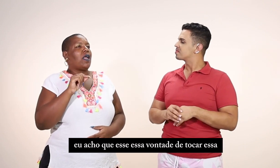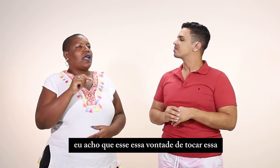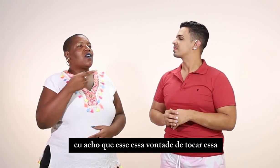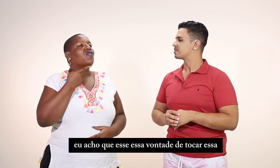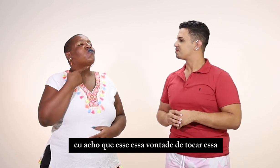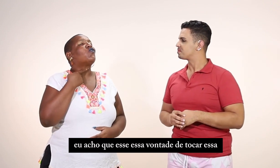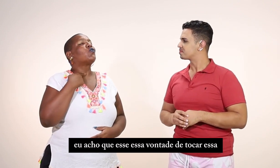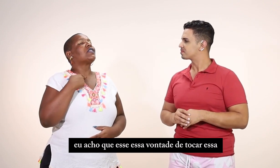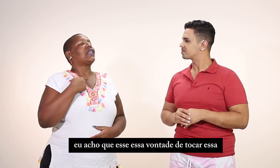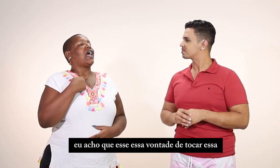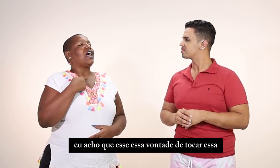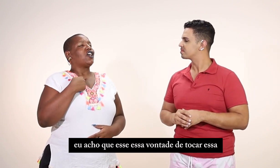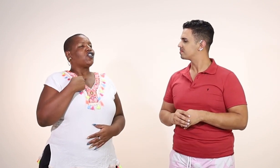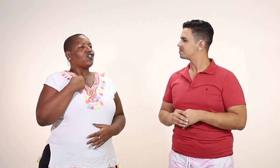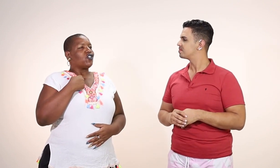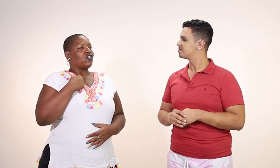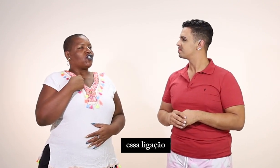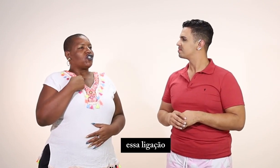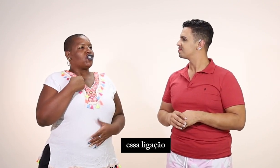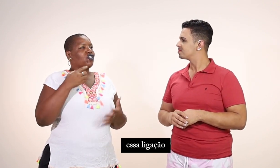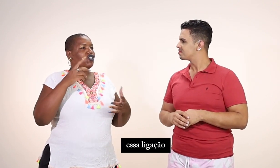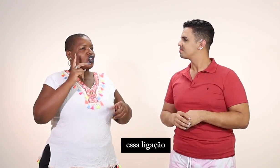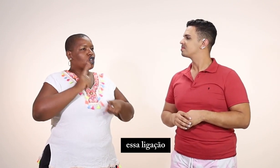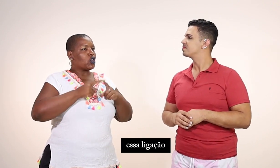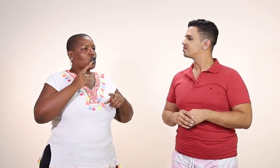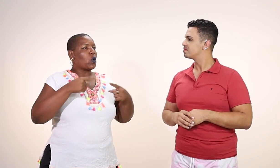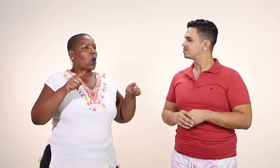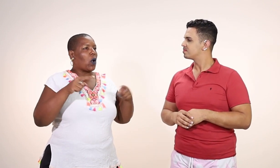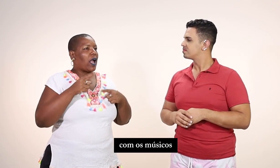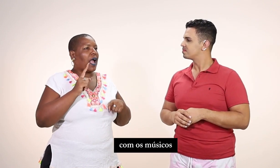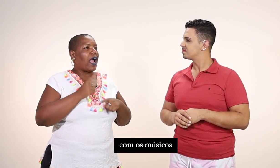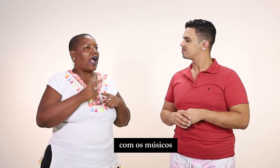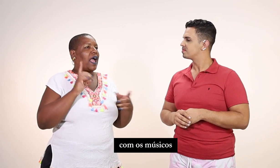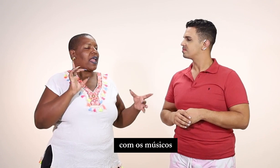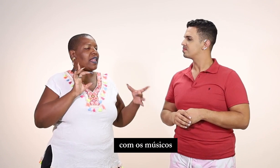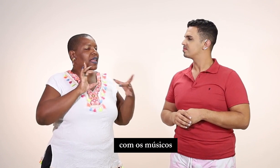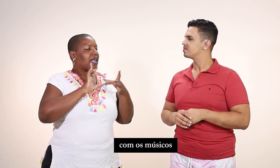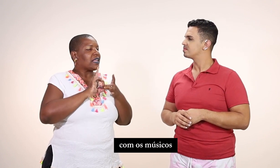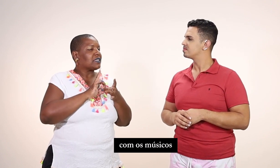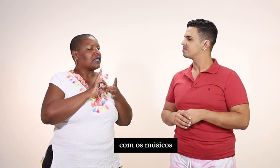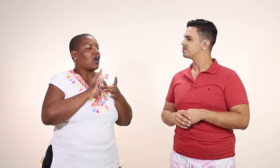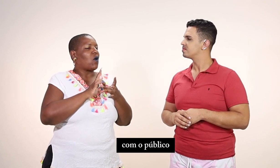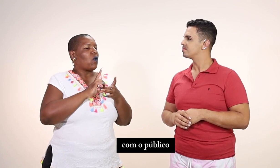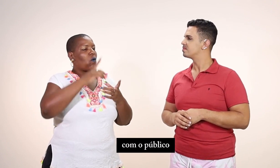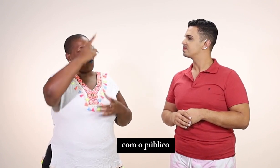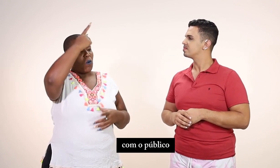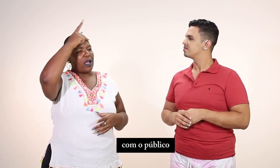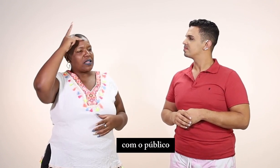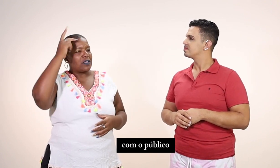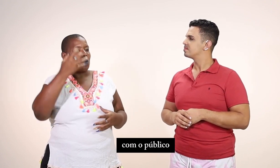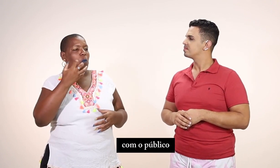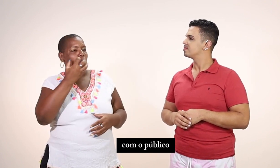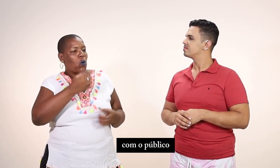vontade de tocar, essa ligação com os músicos, com o público,